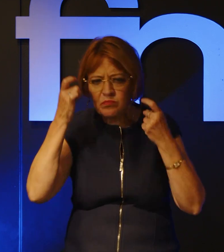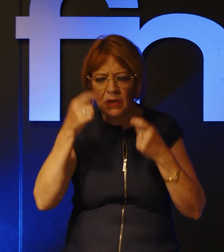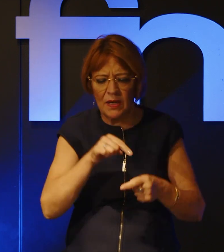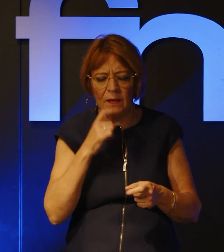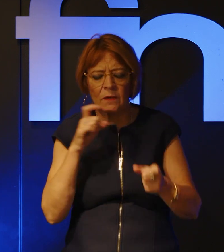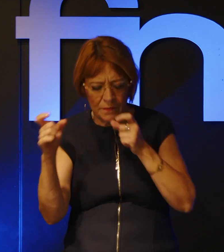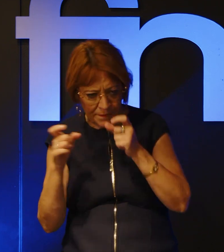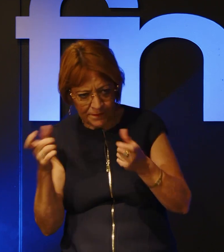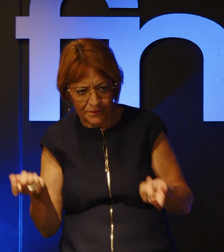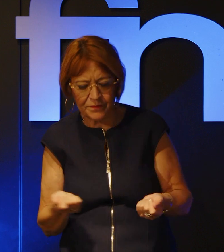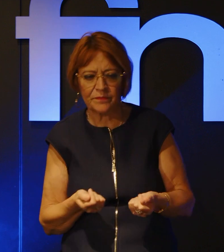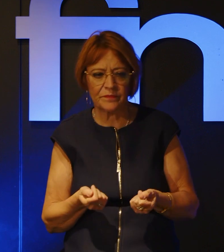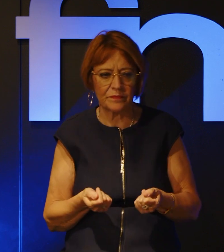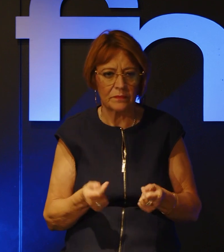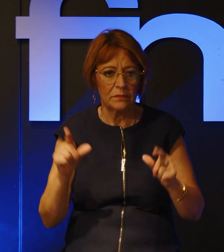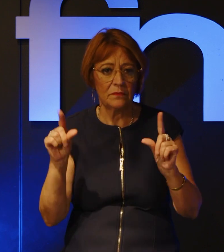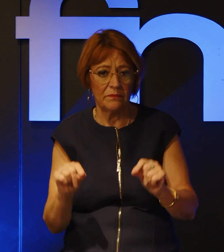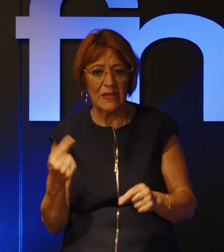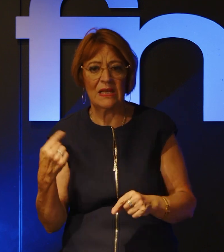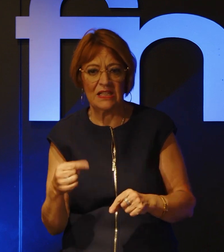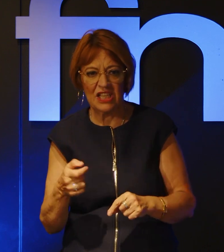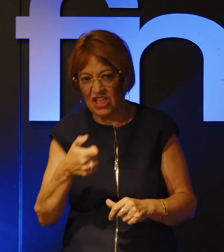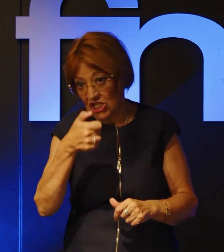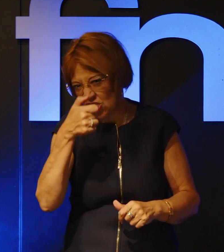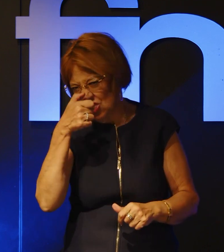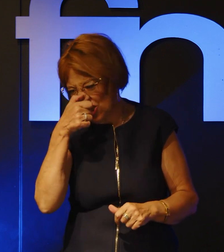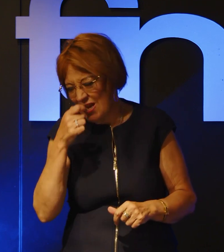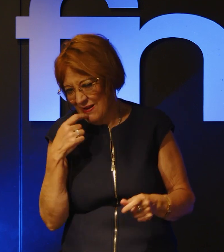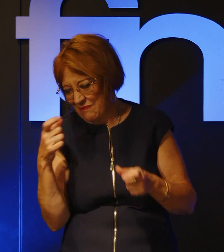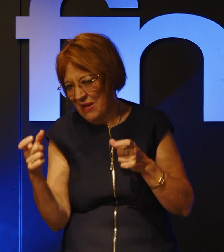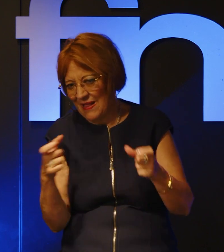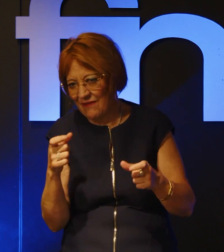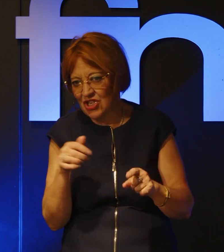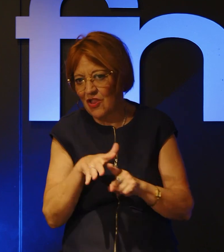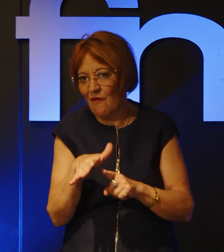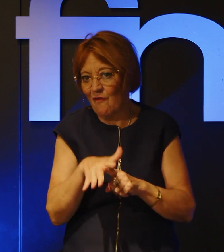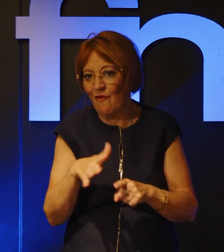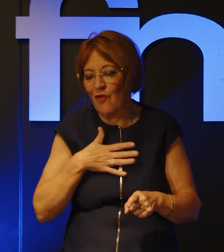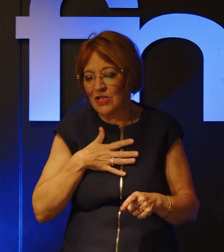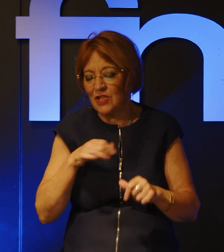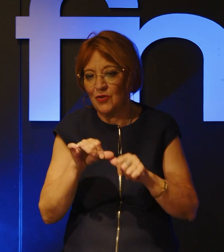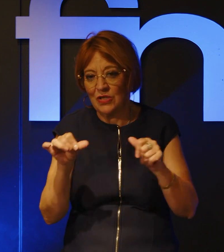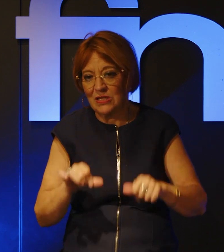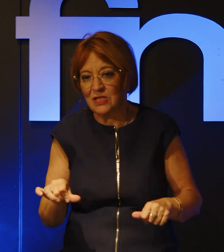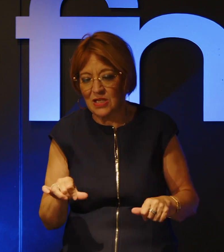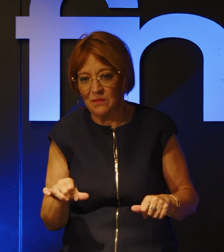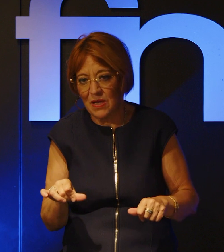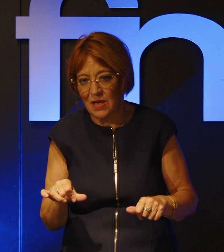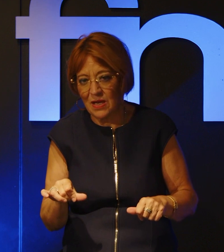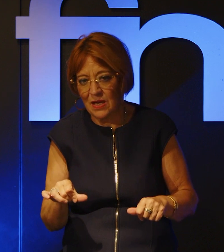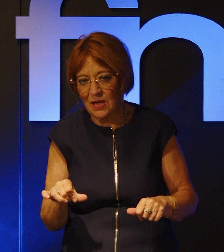estas palavras também estão carregadas de influência de um sistema eh